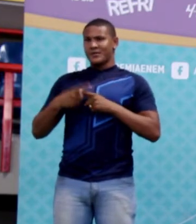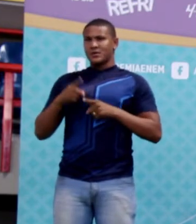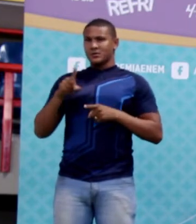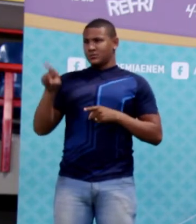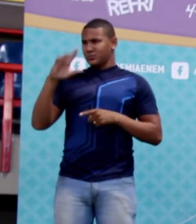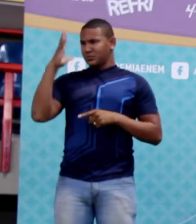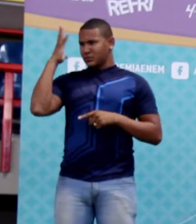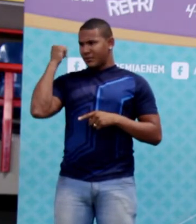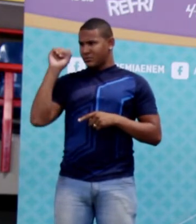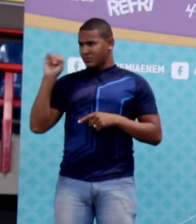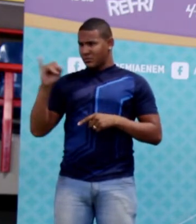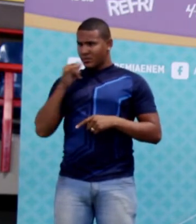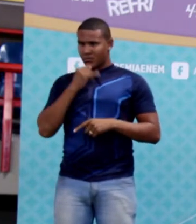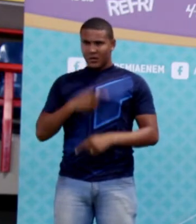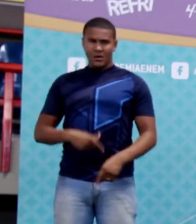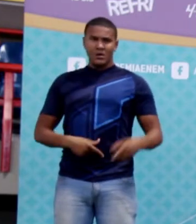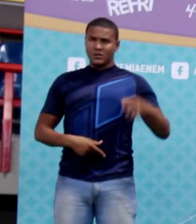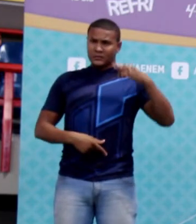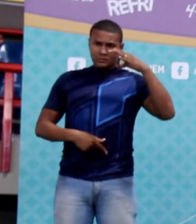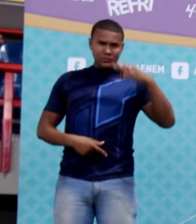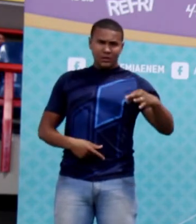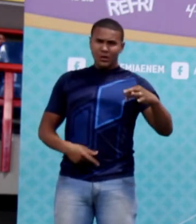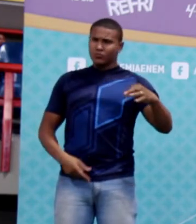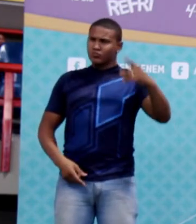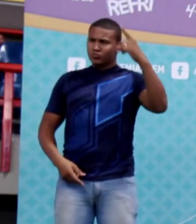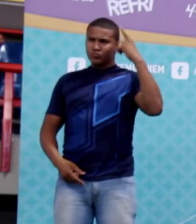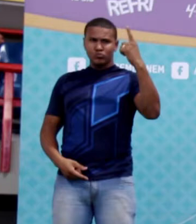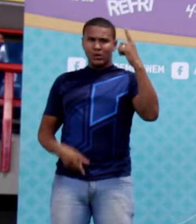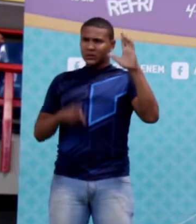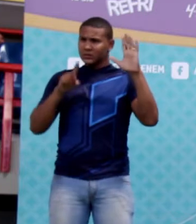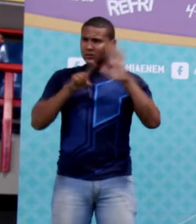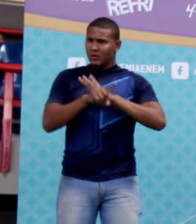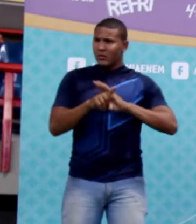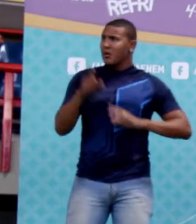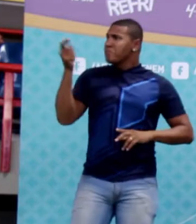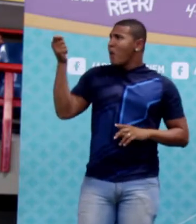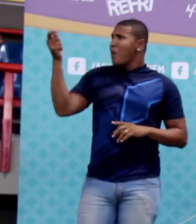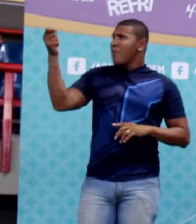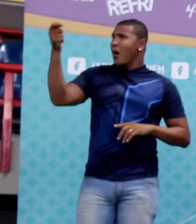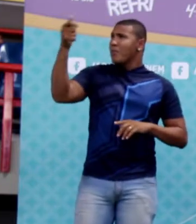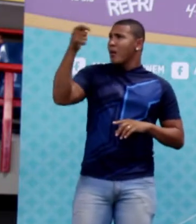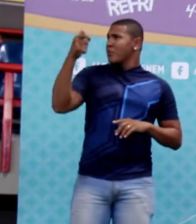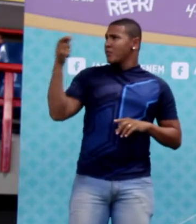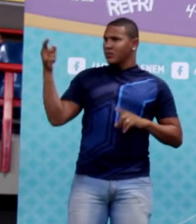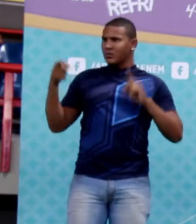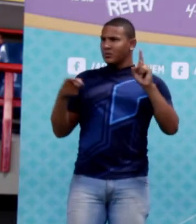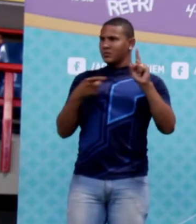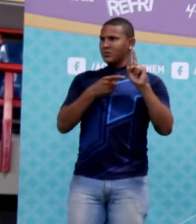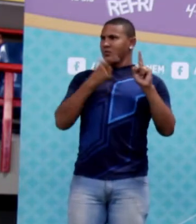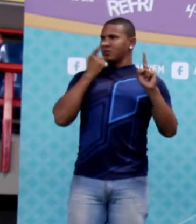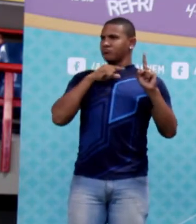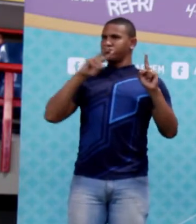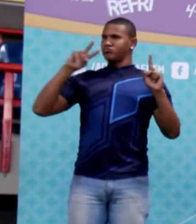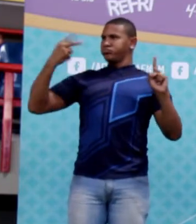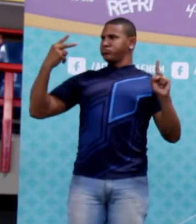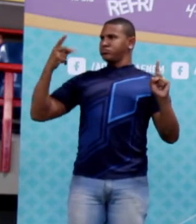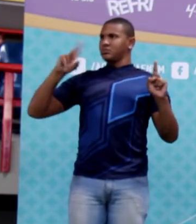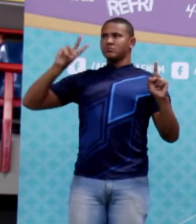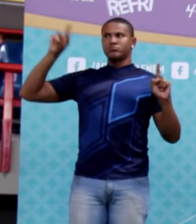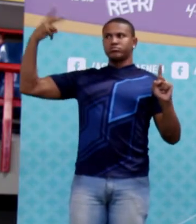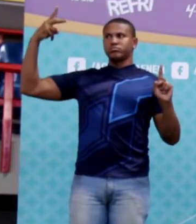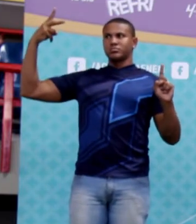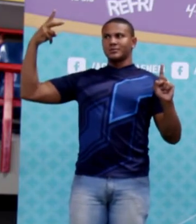você acertar uma questão que pouca gente acertou, essa questão vale mais ponto para